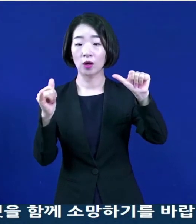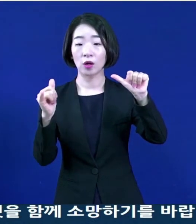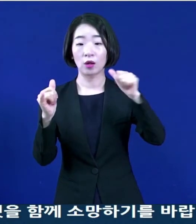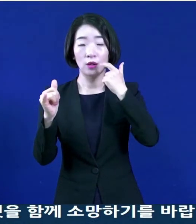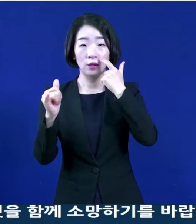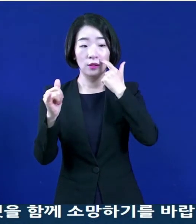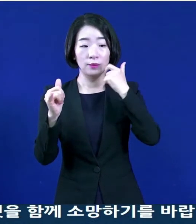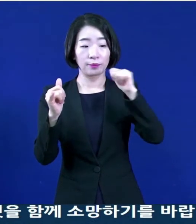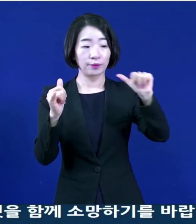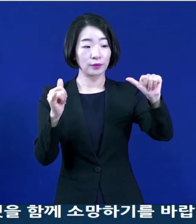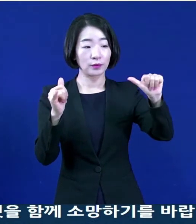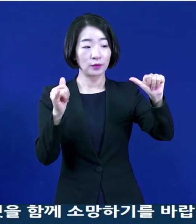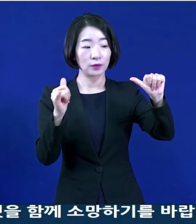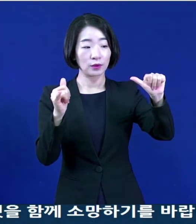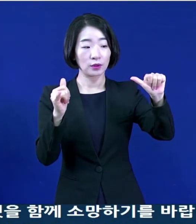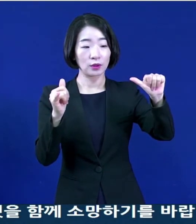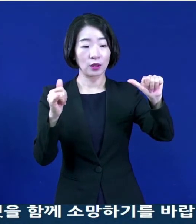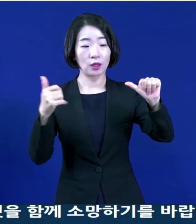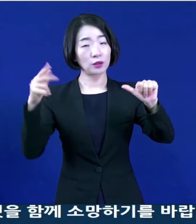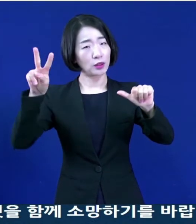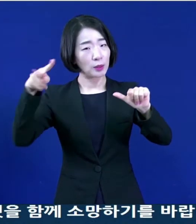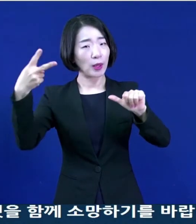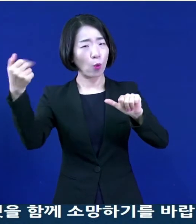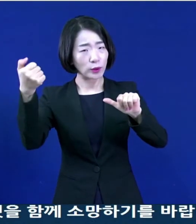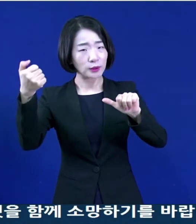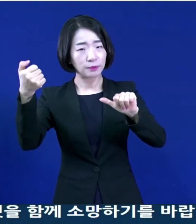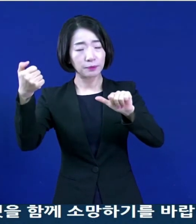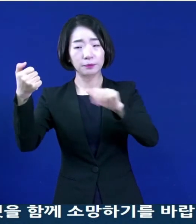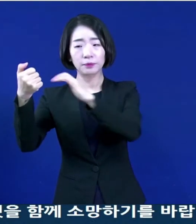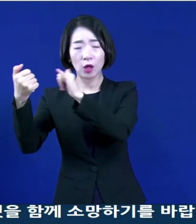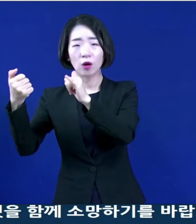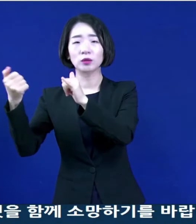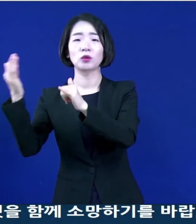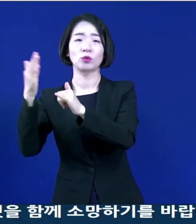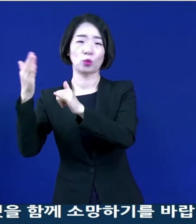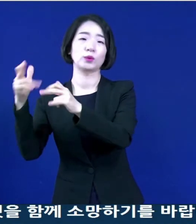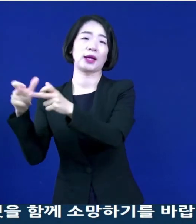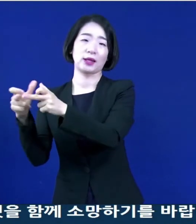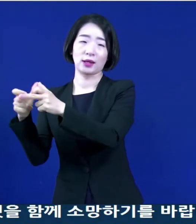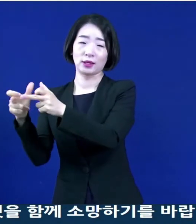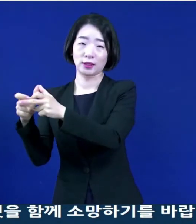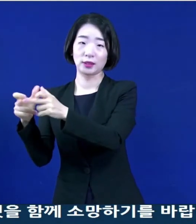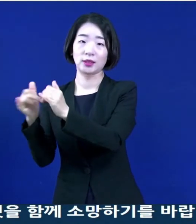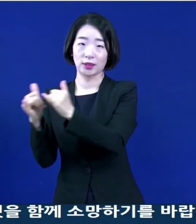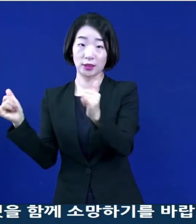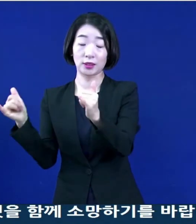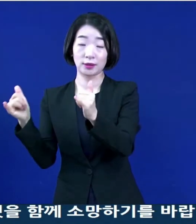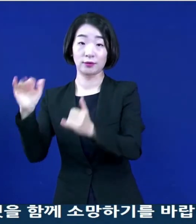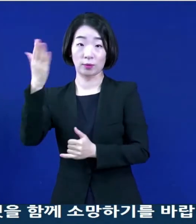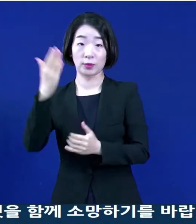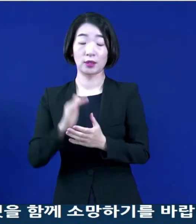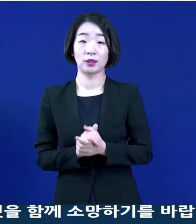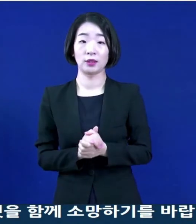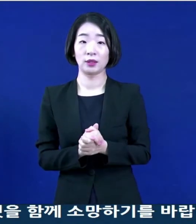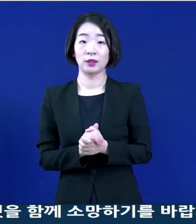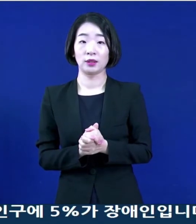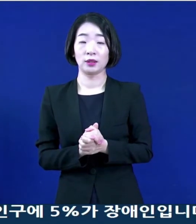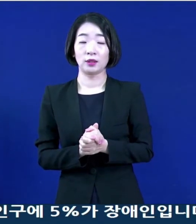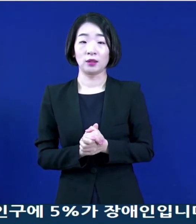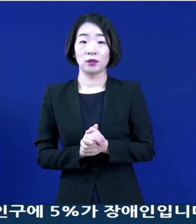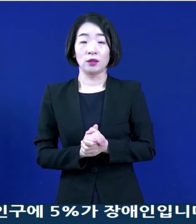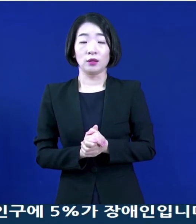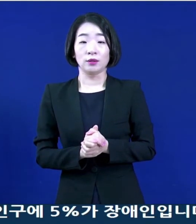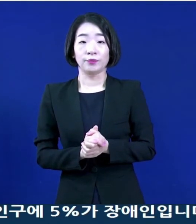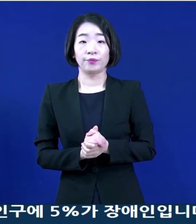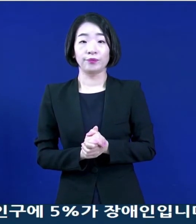언뜻 봐도 내 생각보다 많다라는 느낌을 가지신 분들이 있을 겁니다. 근데 더욱 놀라운